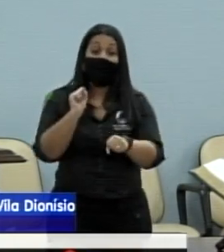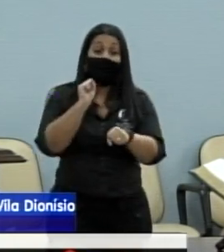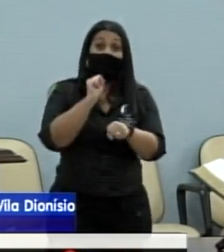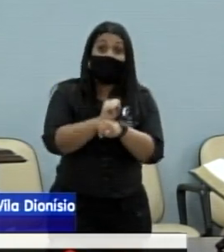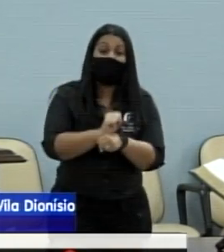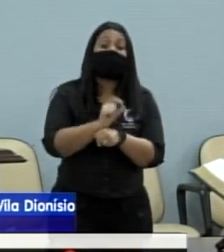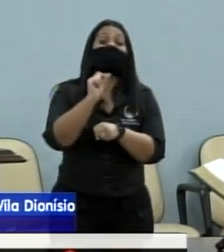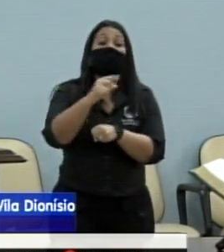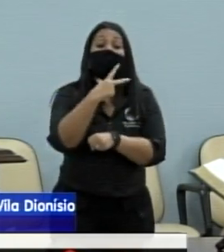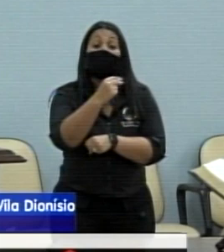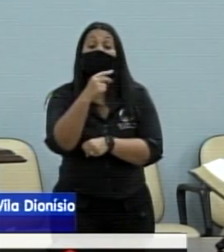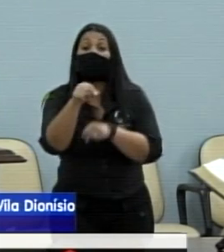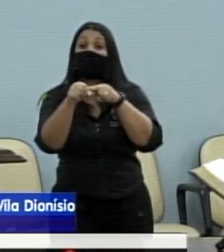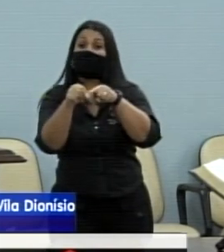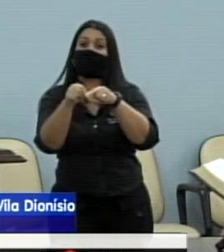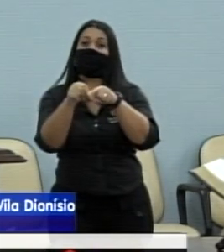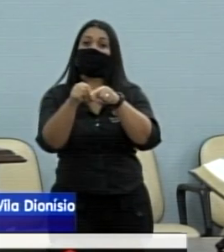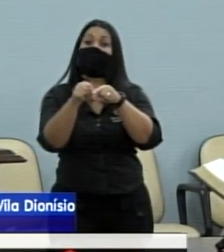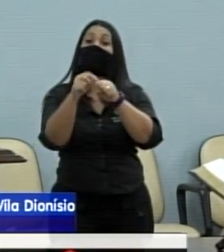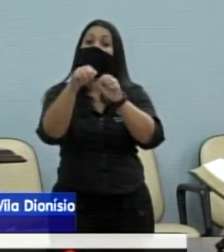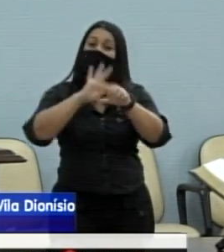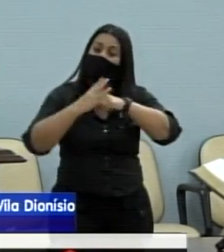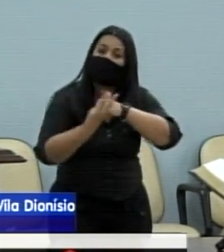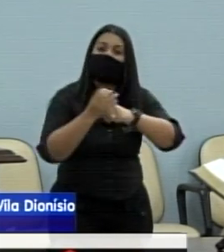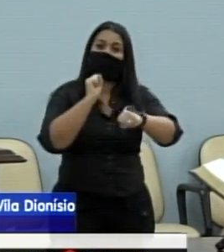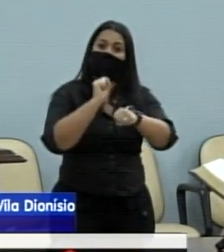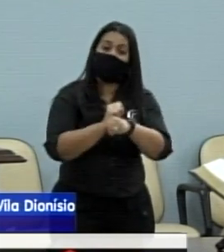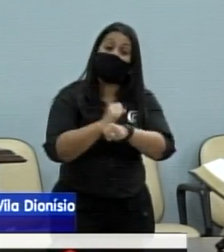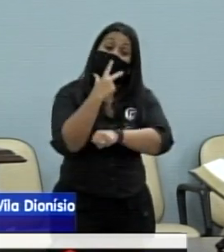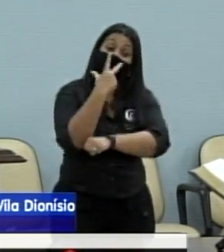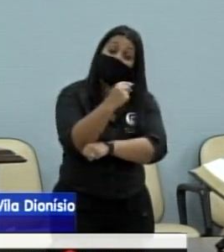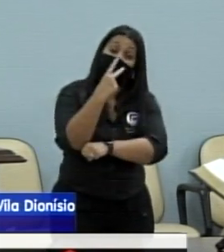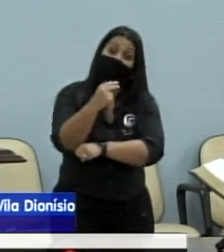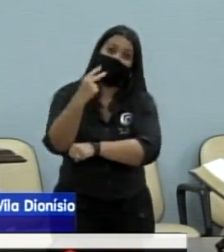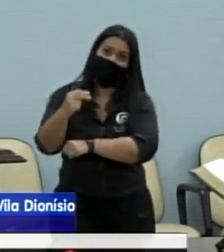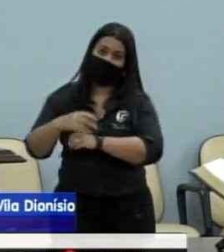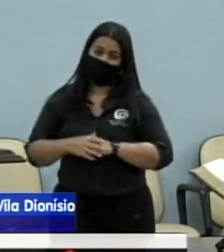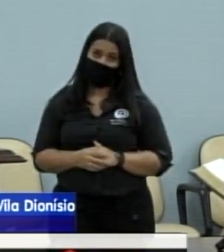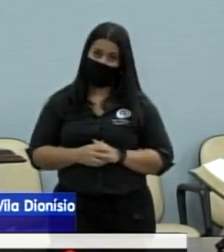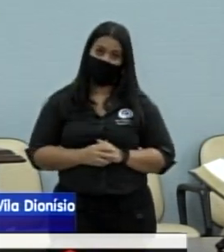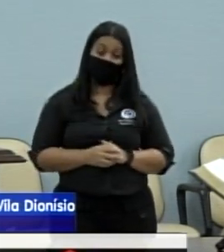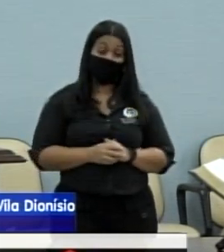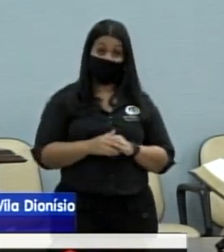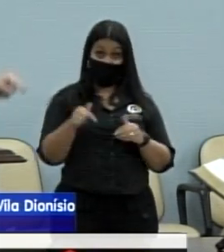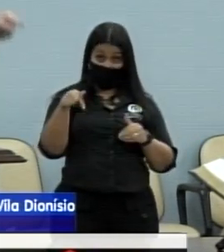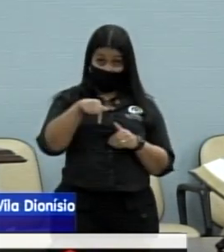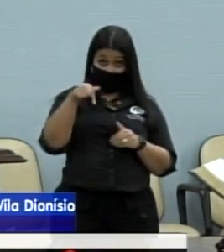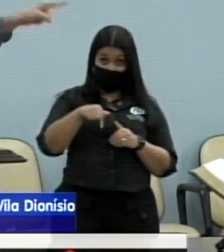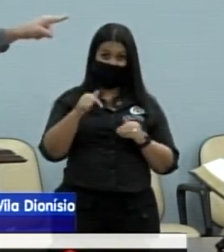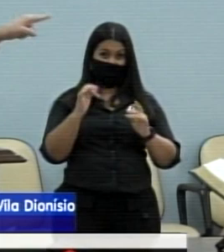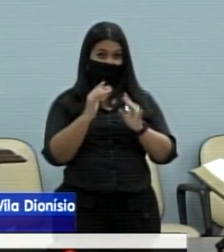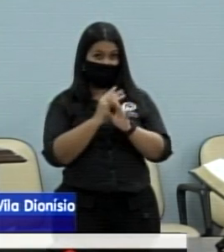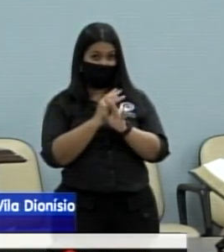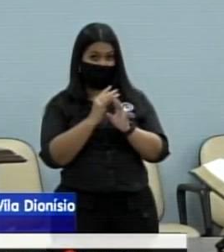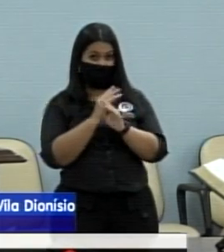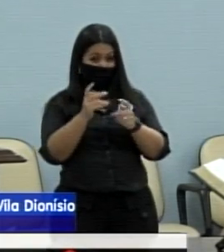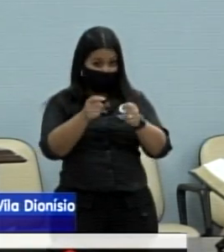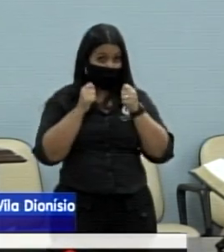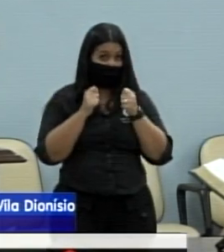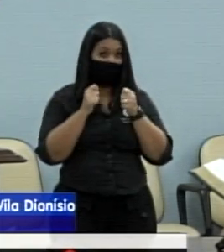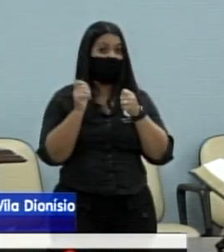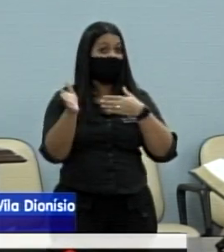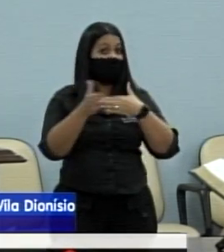Preto chama-se vacinação. Vacinação. Esse lockdown fake é birra do senhor